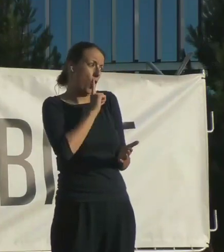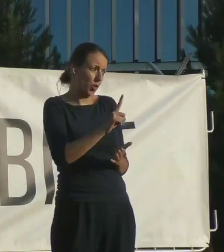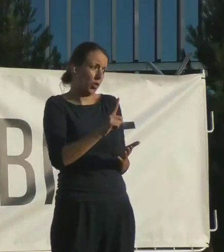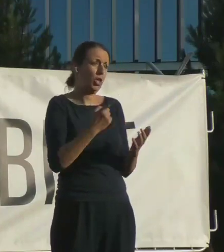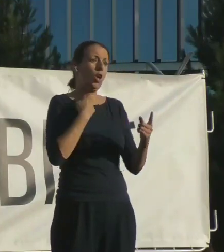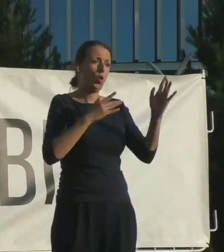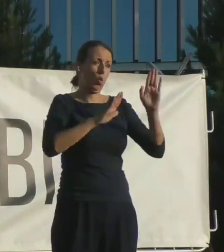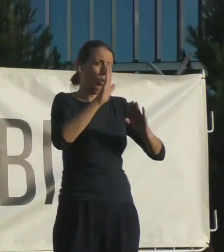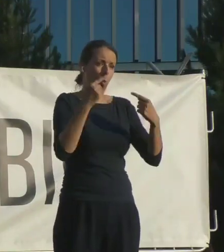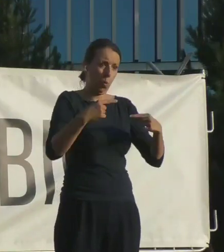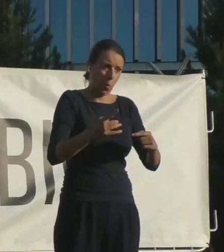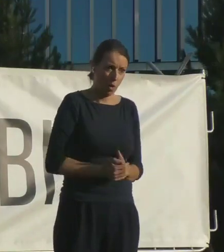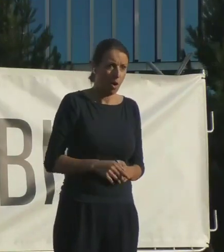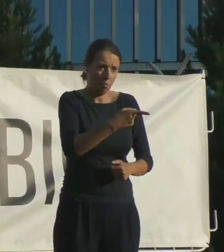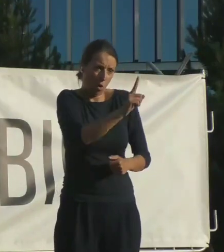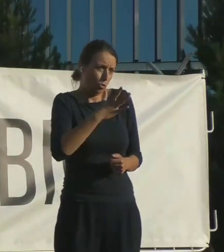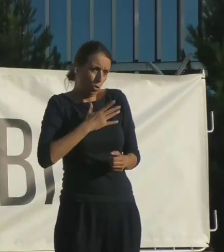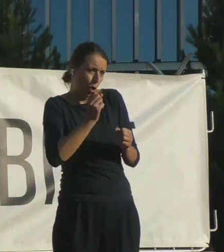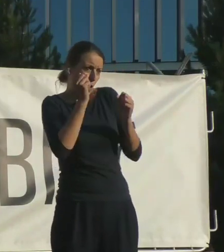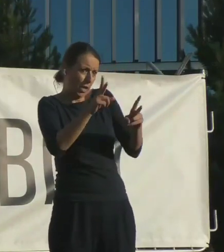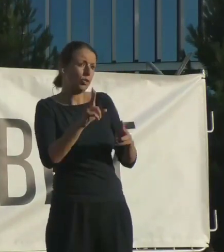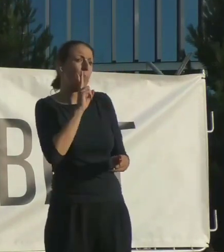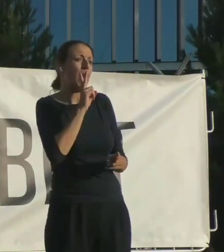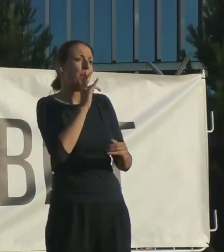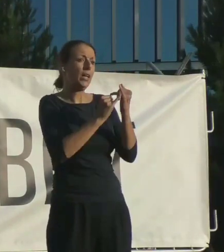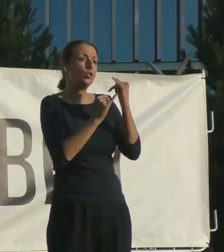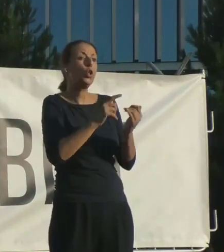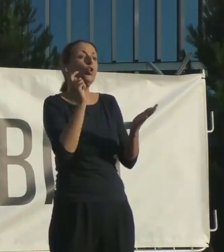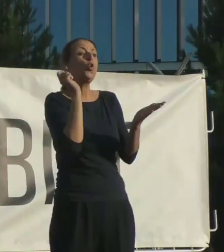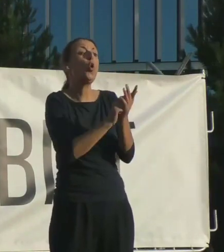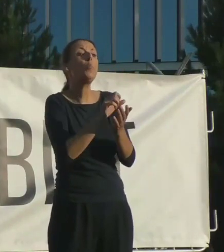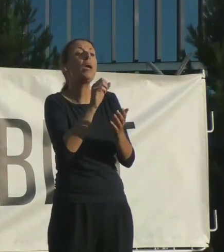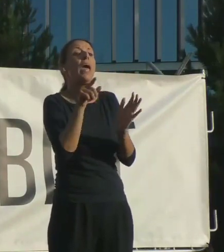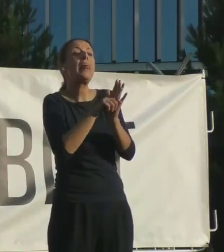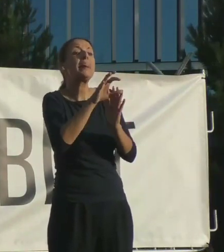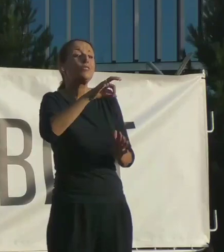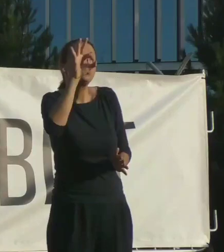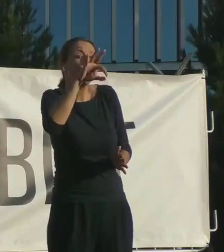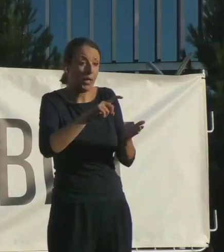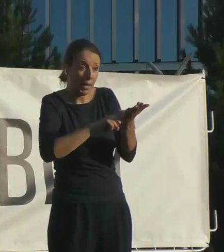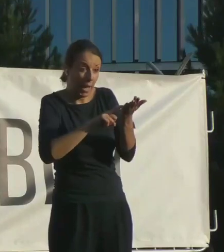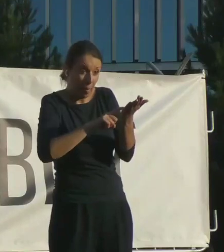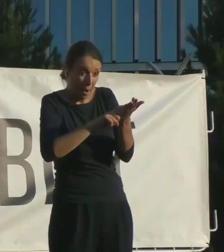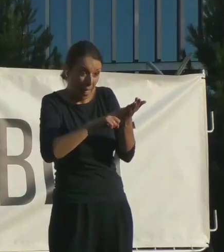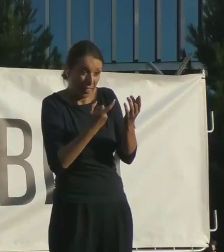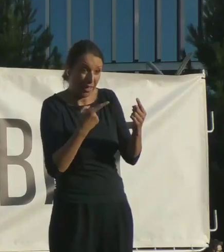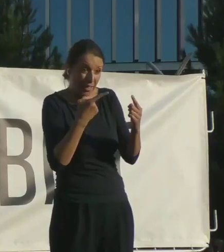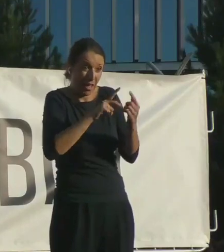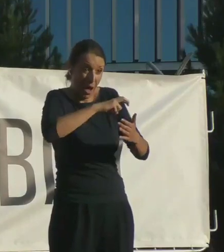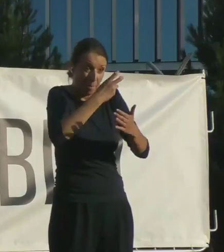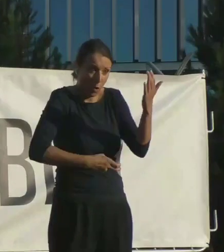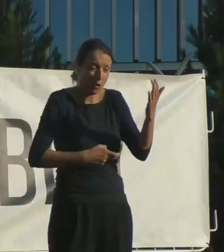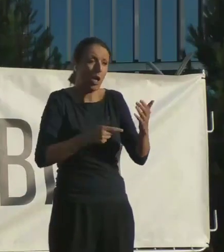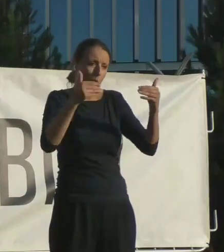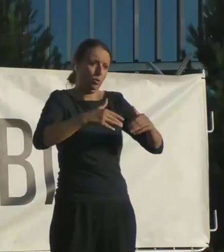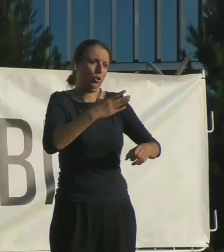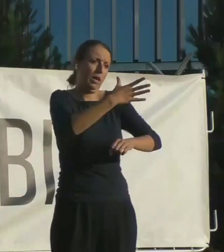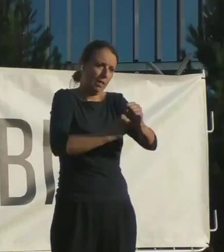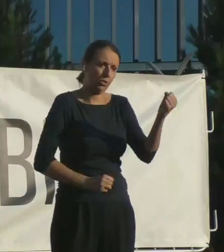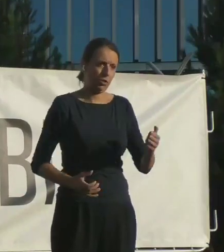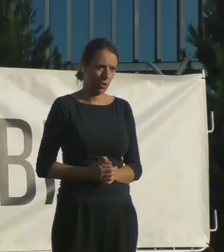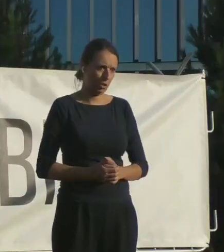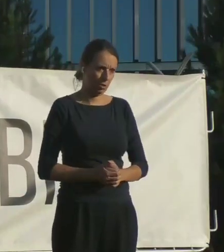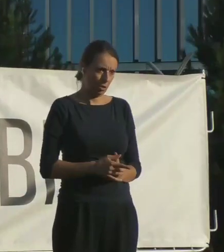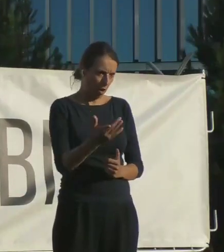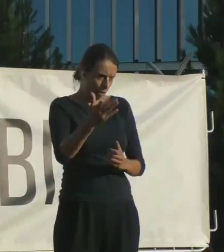córce kupić tabletki do aborcji, może pójść do więzienia. To jest ten sam PSL, który teraz ogłasza, że w Sejmie nie ma